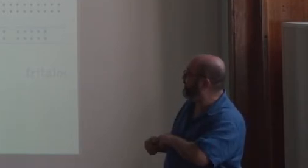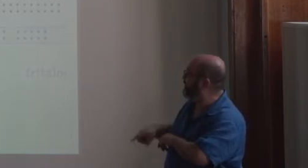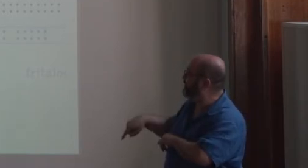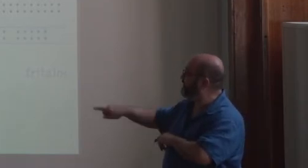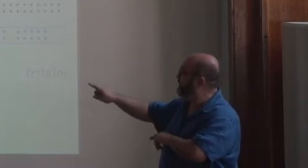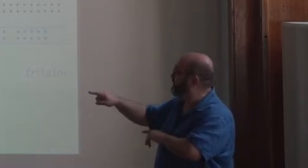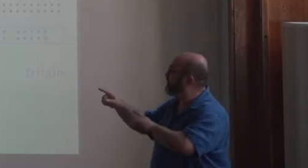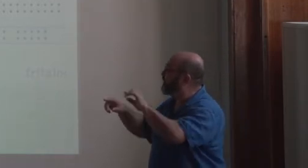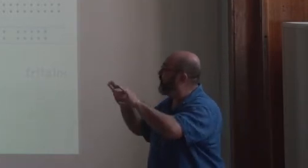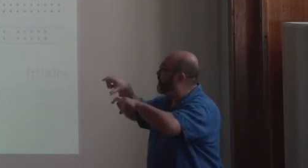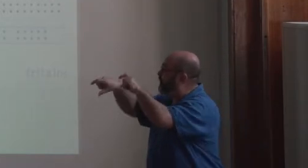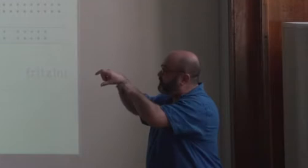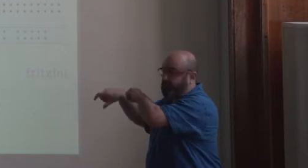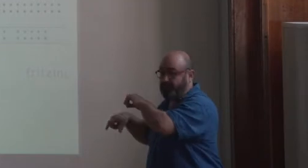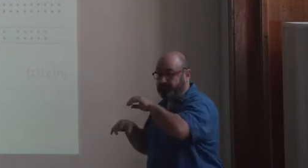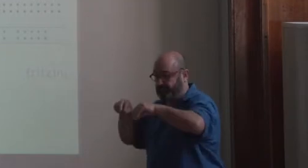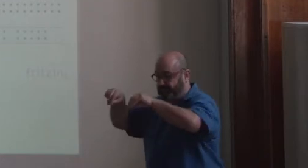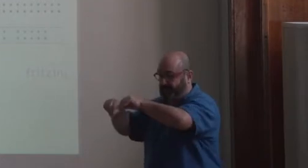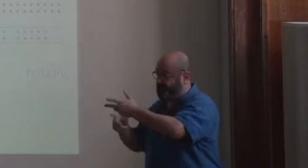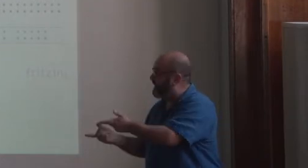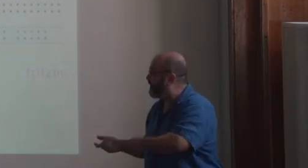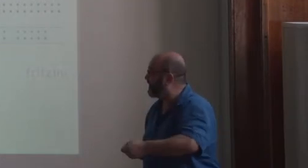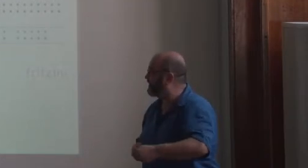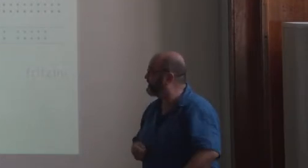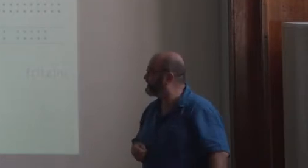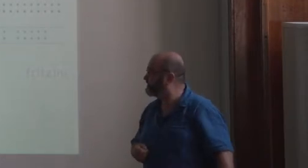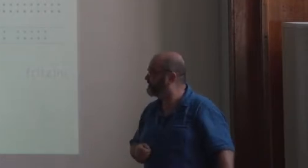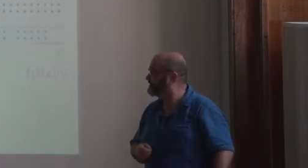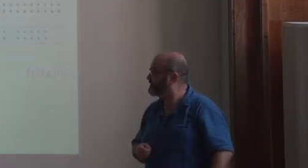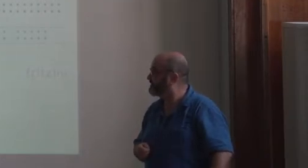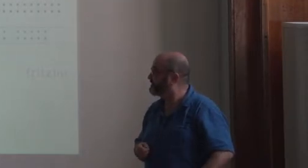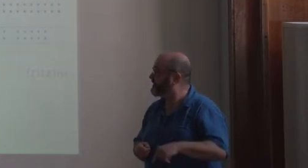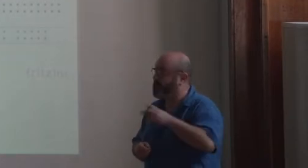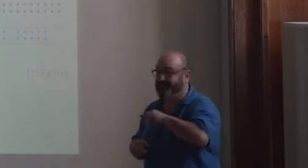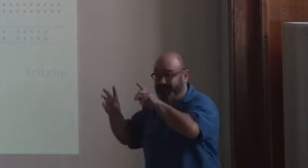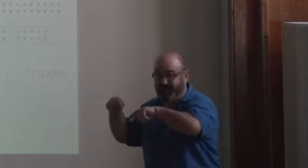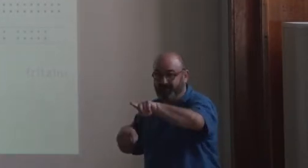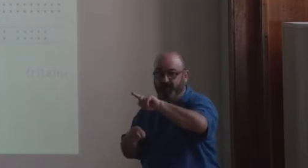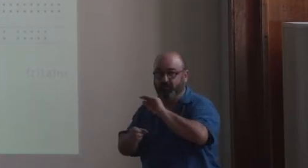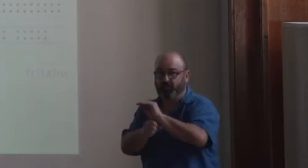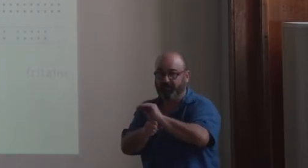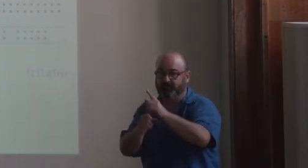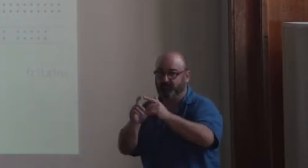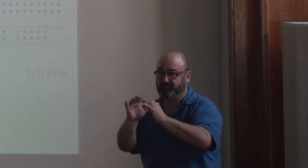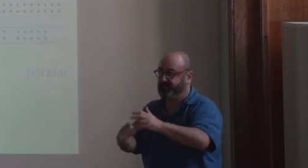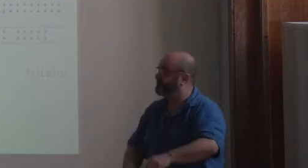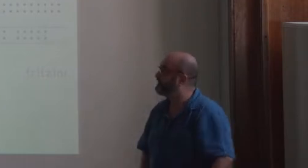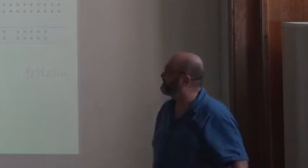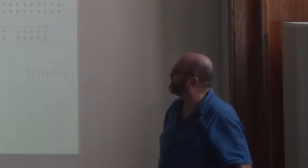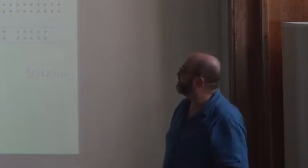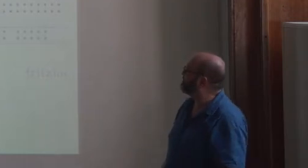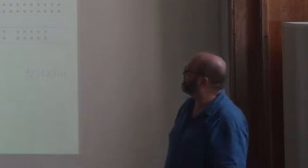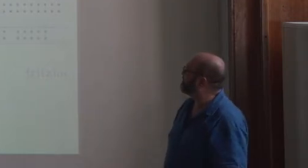pour chacun des composants que vous utilisez. Et après, vous avez d'autres fils qui gèrent les données et qui se connectent à d'autres pins du